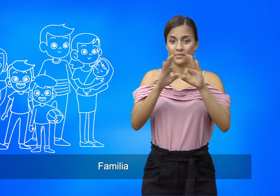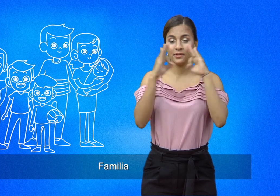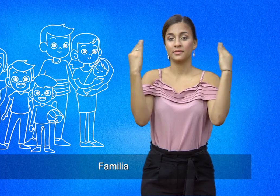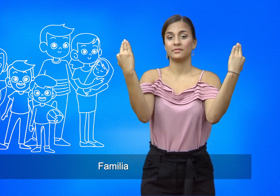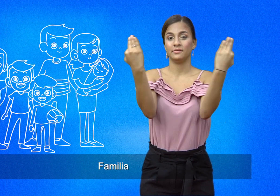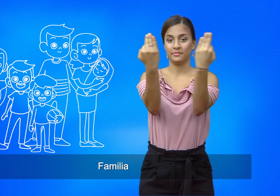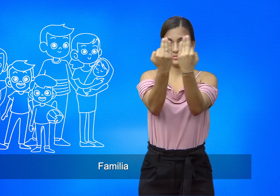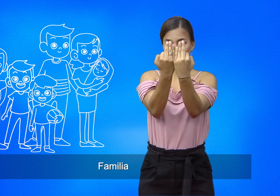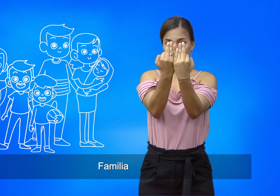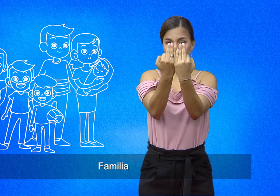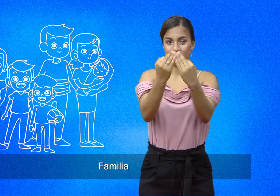familia